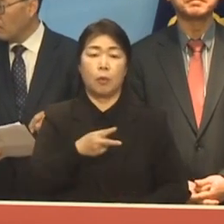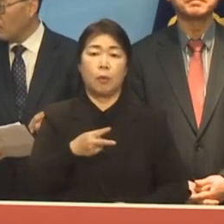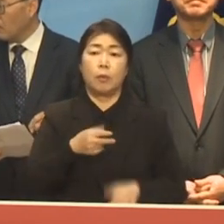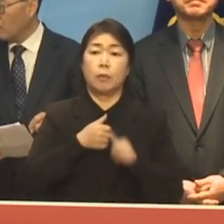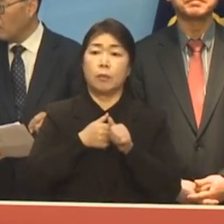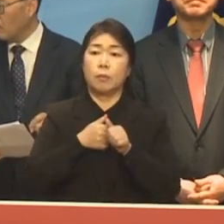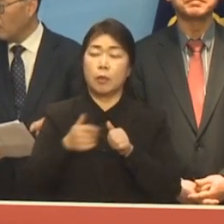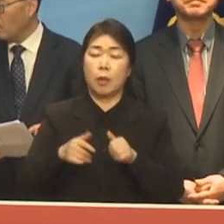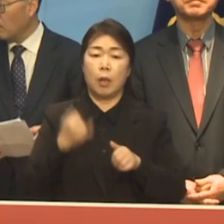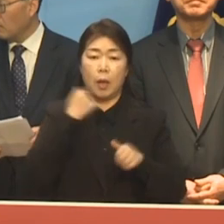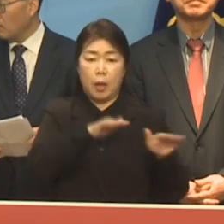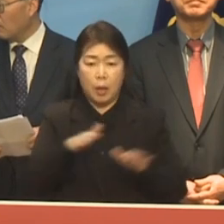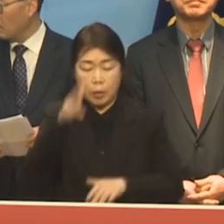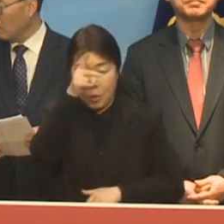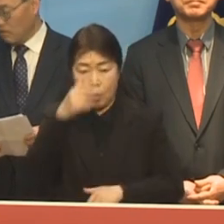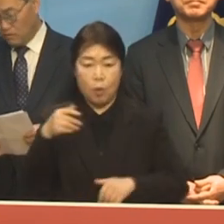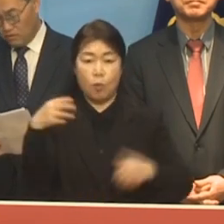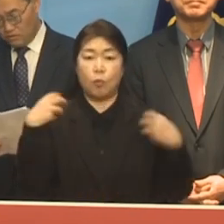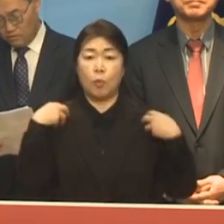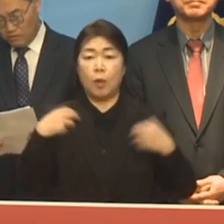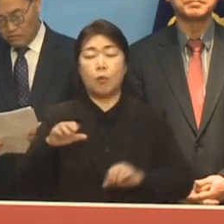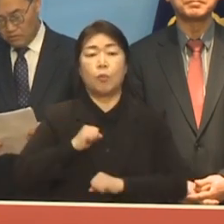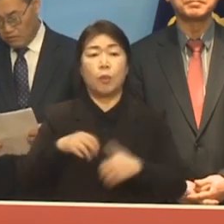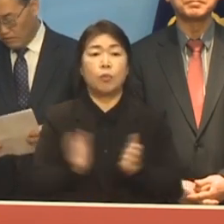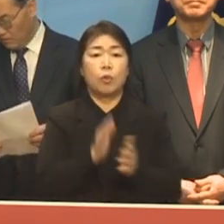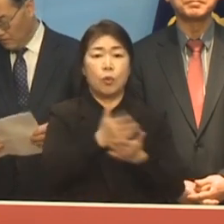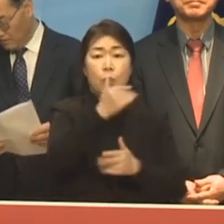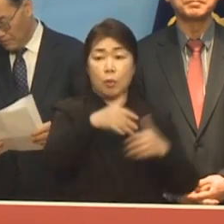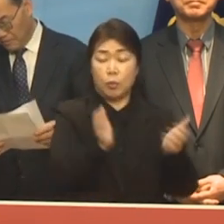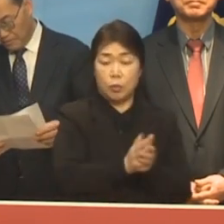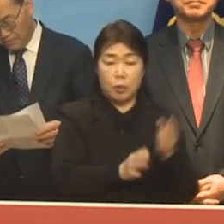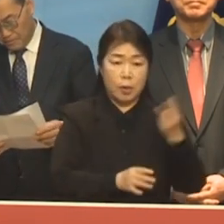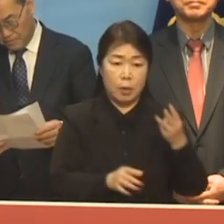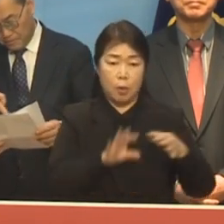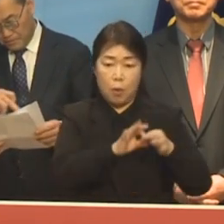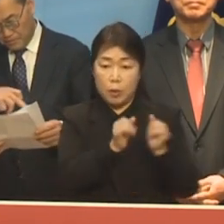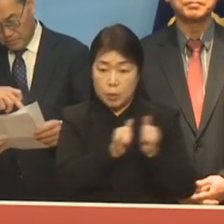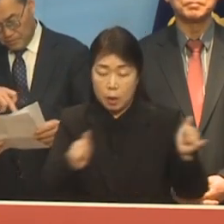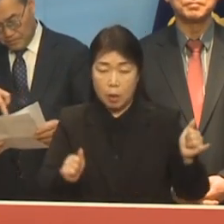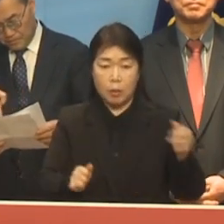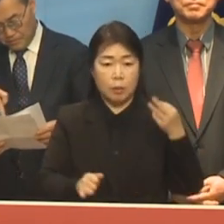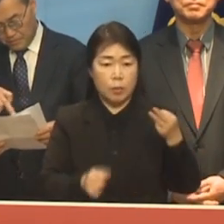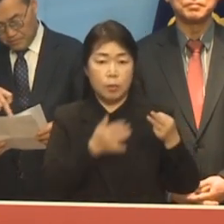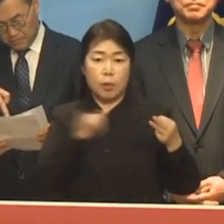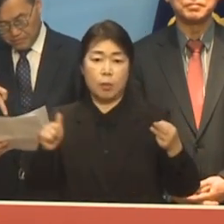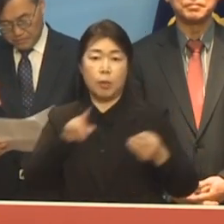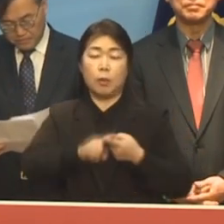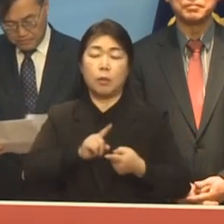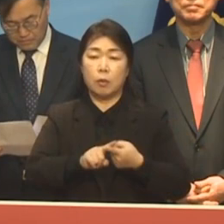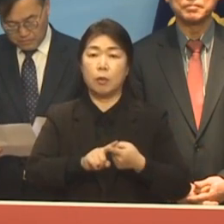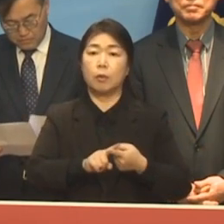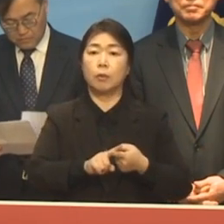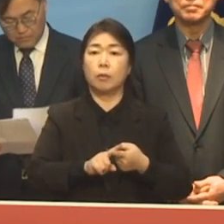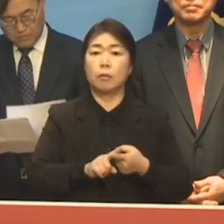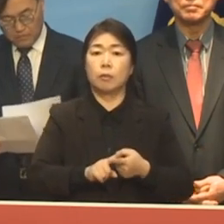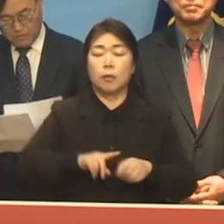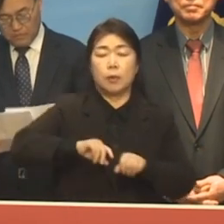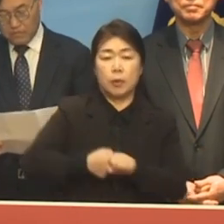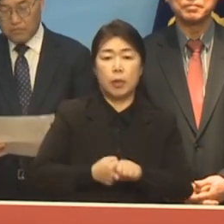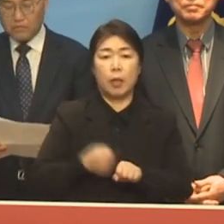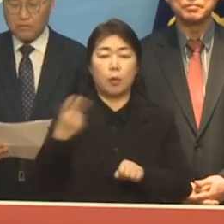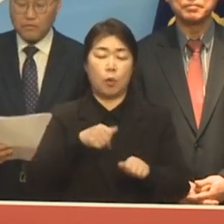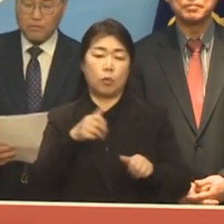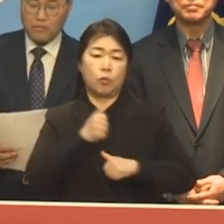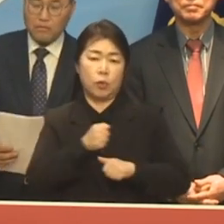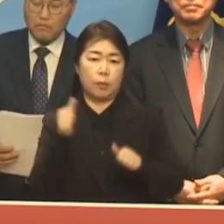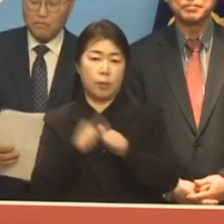따라 해경, 국방부, 통일부는 3개 기관 관련자 13명의 비위에 대해 징계, 주의